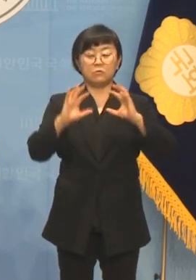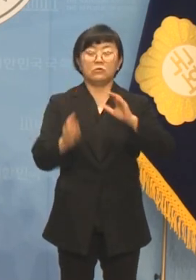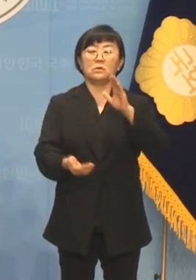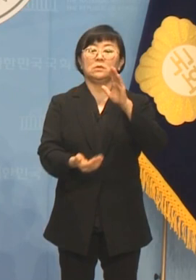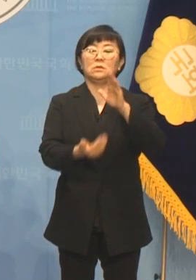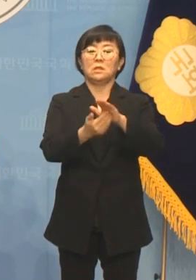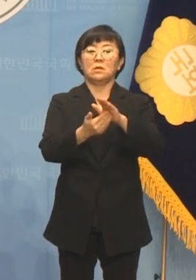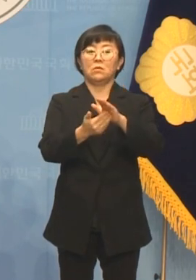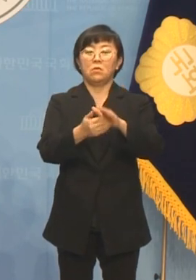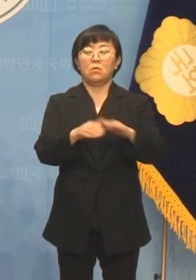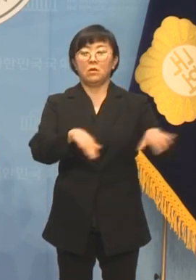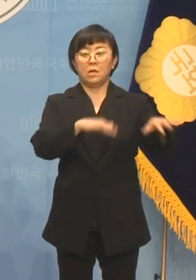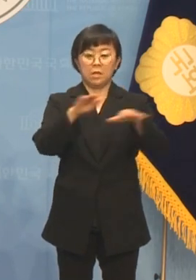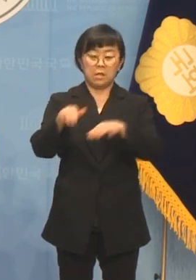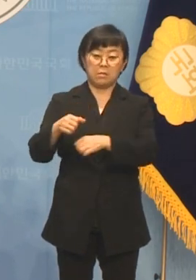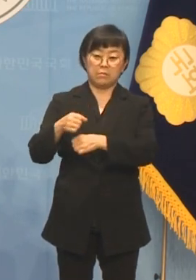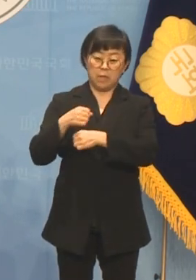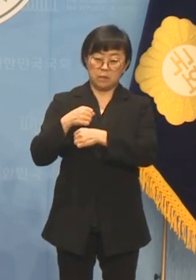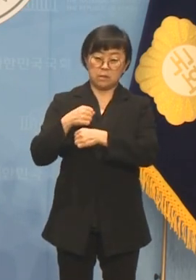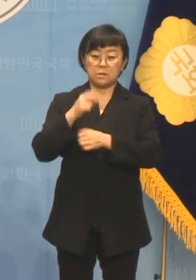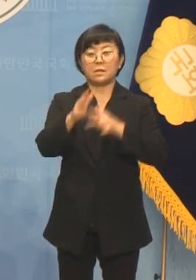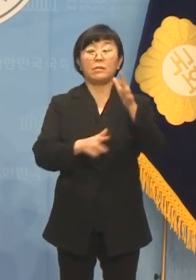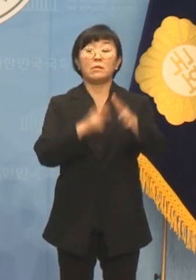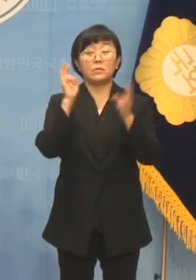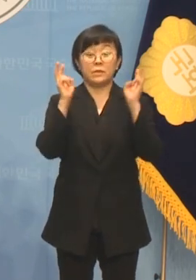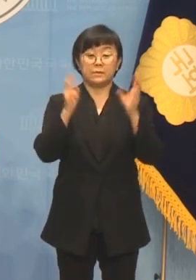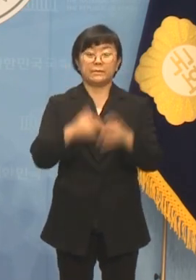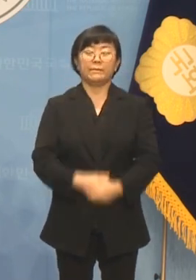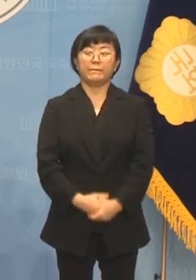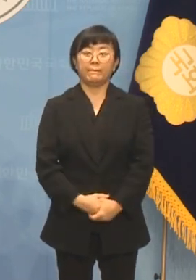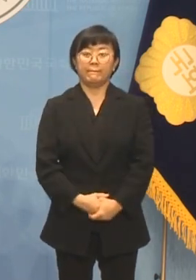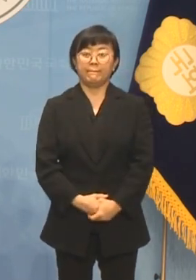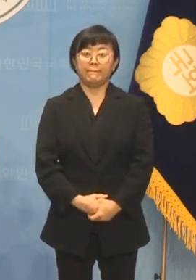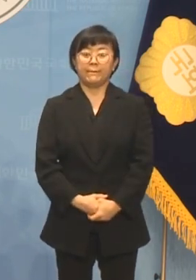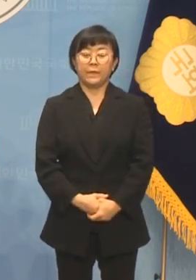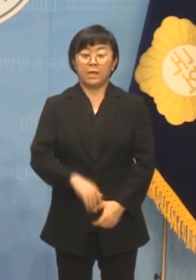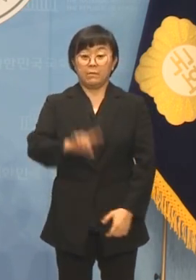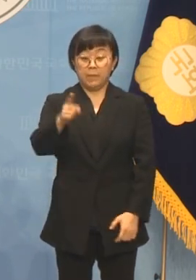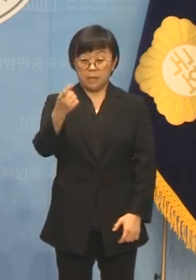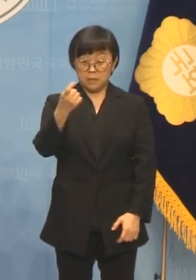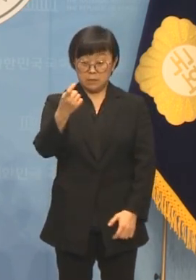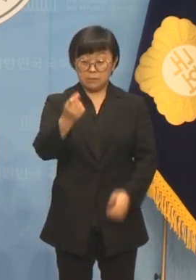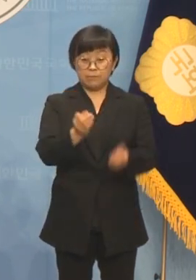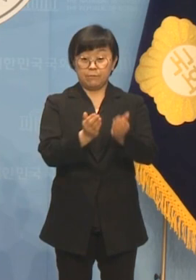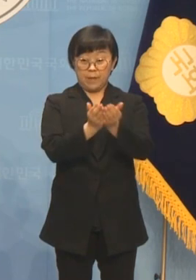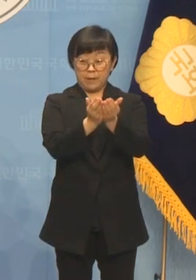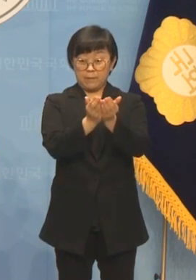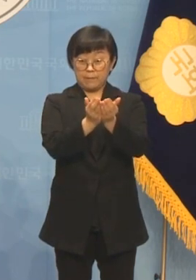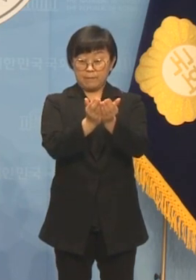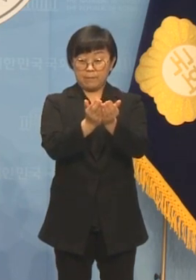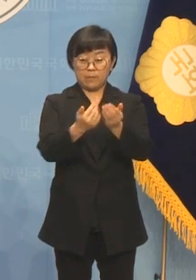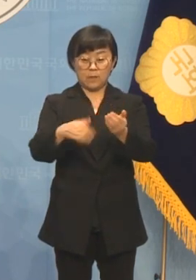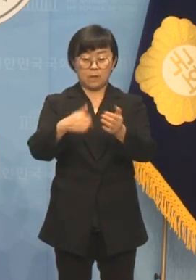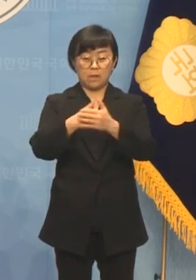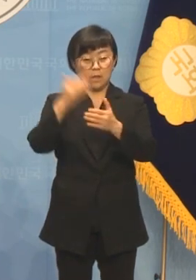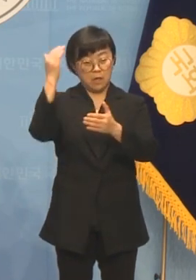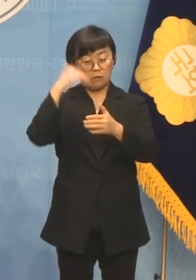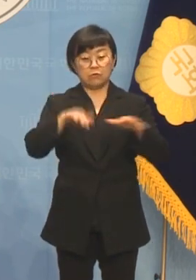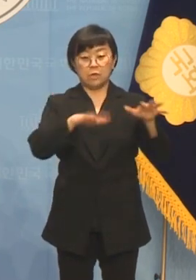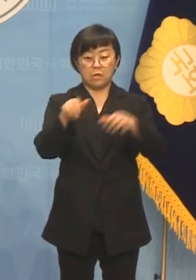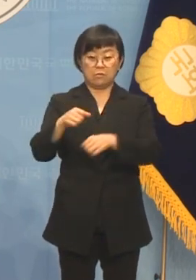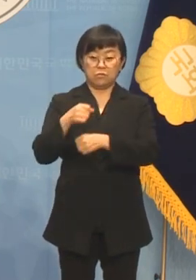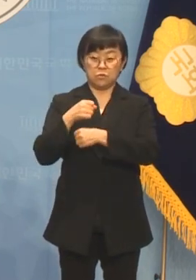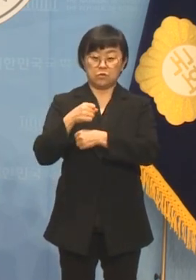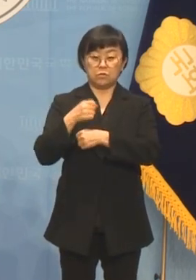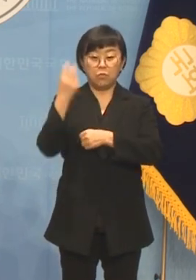최고의 해양방위산업 기업입니다. 110여 척의 함정 등은 대한민국 해양을